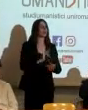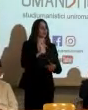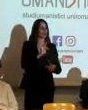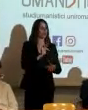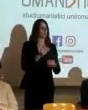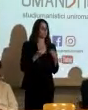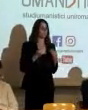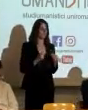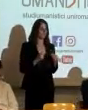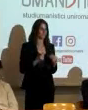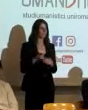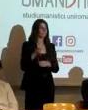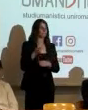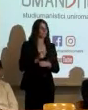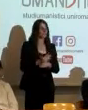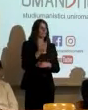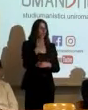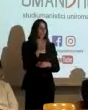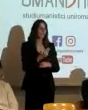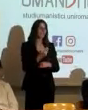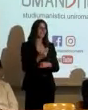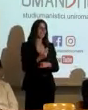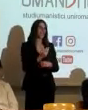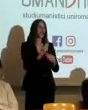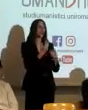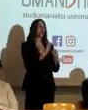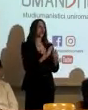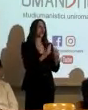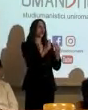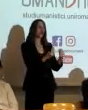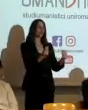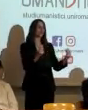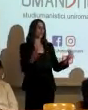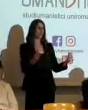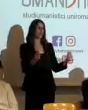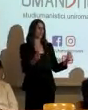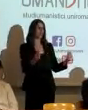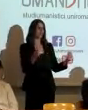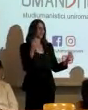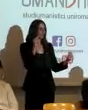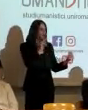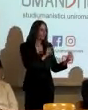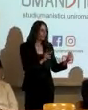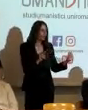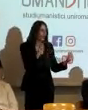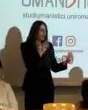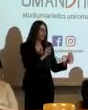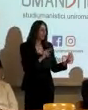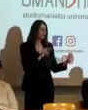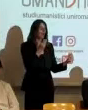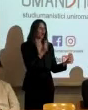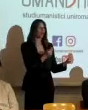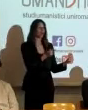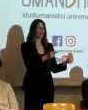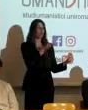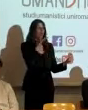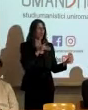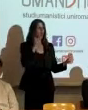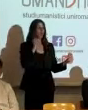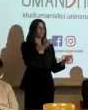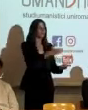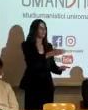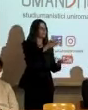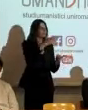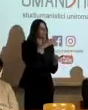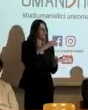proprio la materialità degli oggetti, quindi prendere in mano gli oggetti antichi e cercare